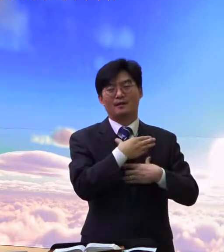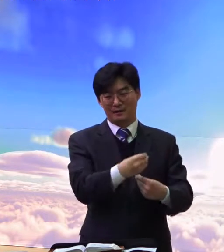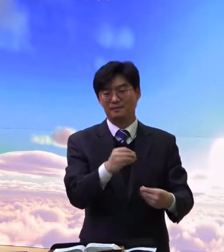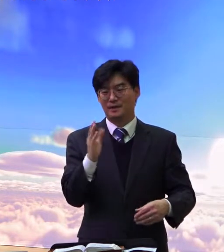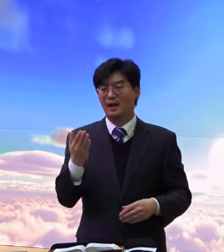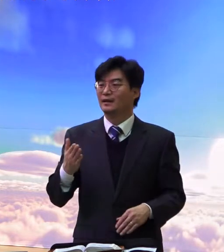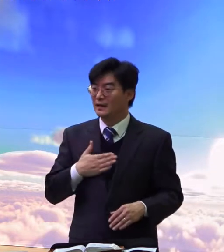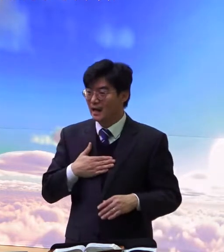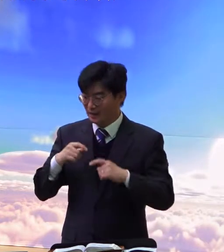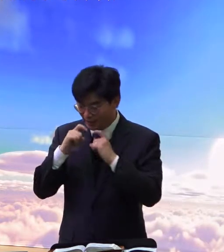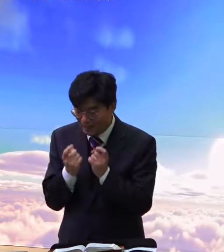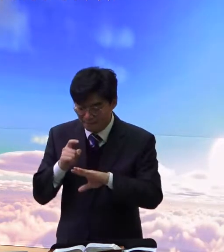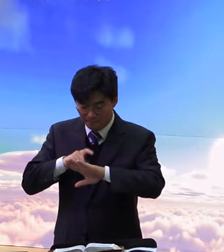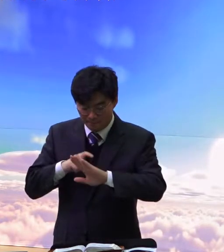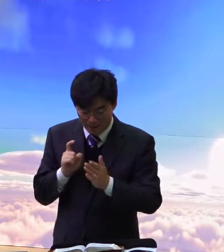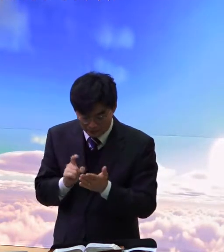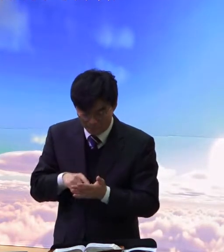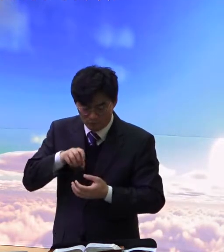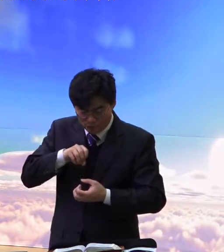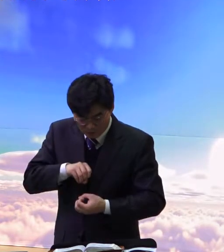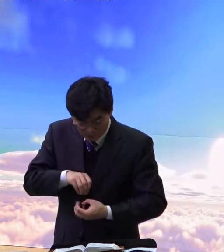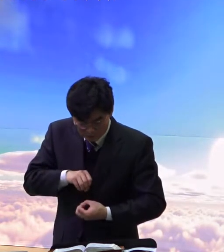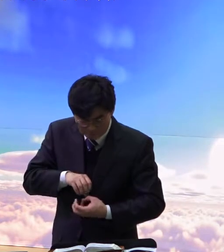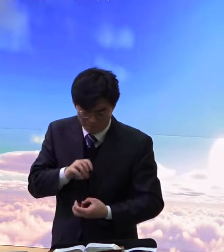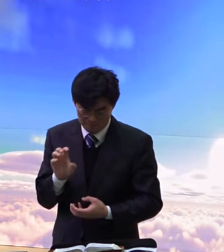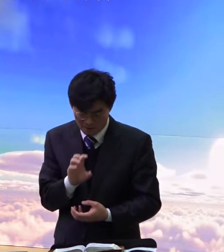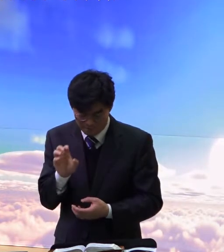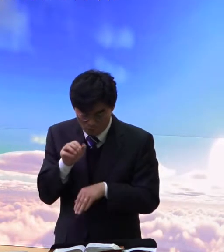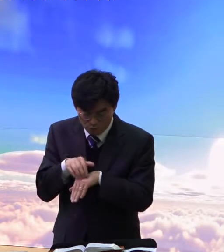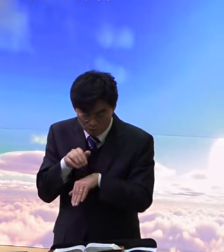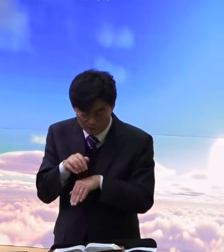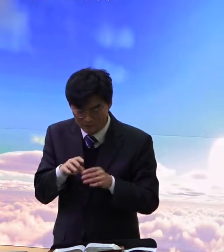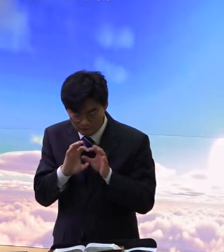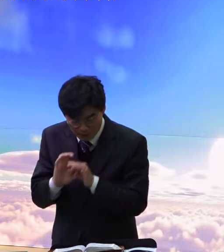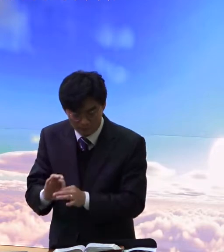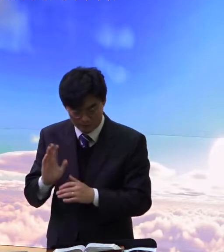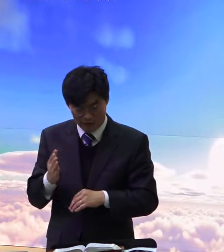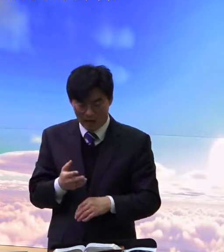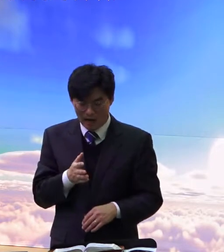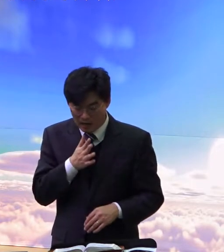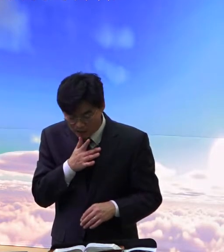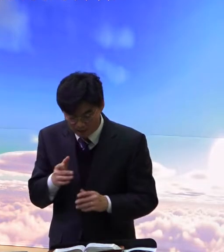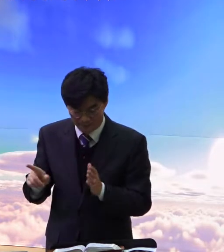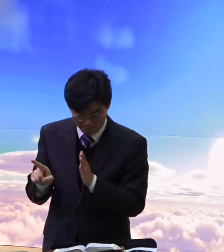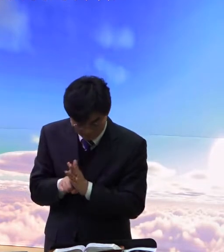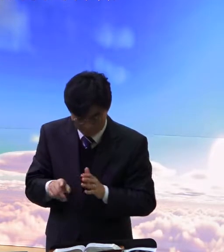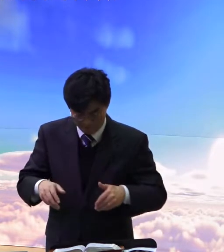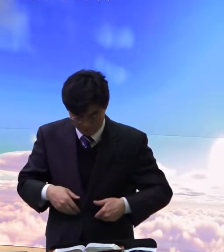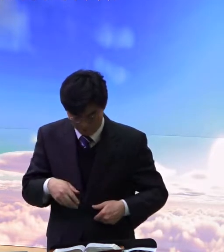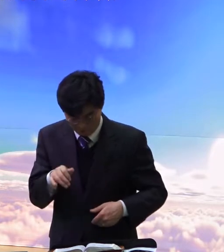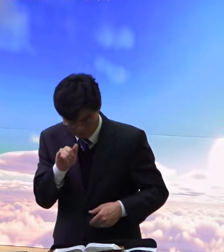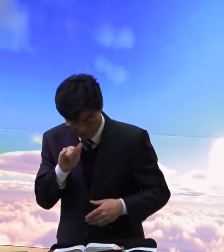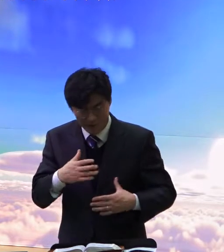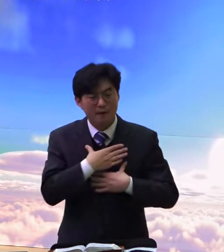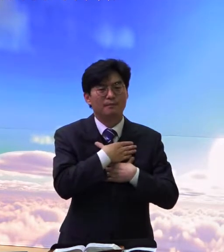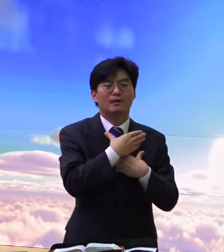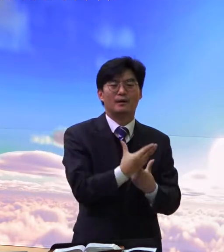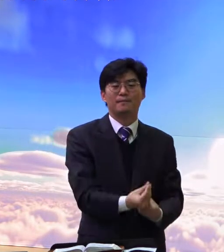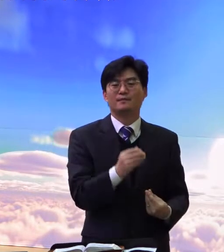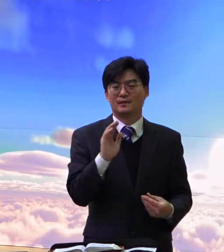됩니다. 그리고 복음 안에 엎드리면서 자기를 부인하게 되는 것, 이것이 참된 신앙생활입니다.